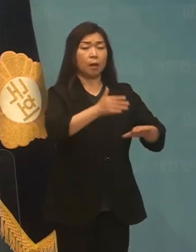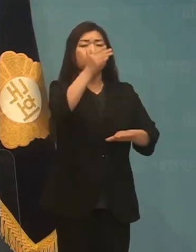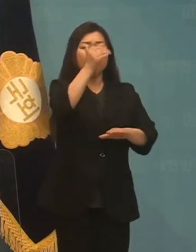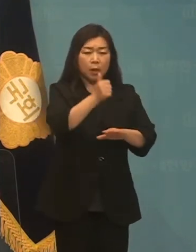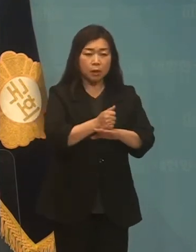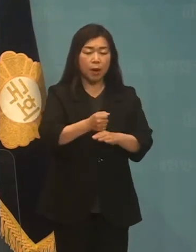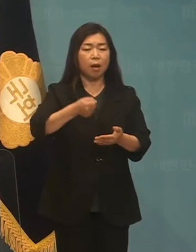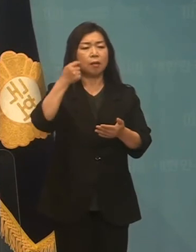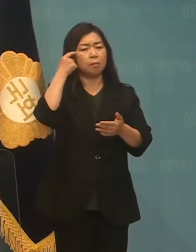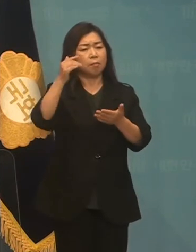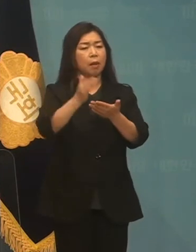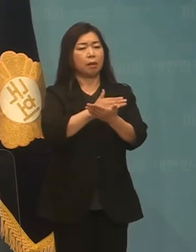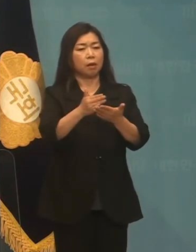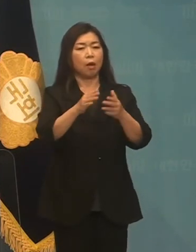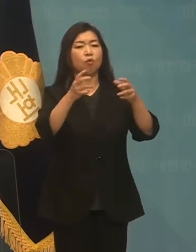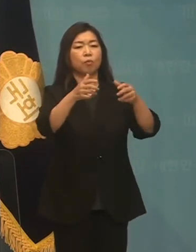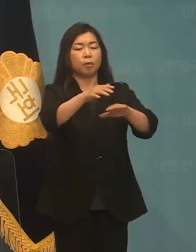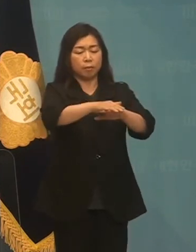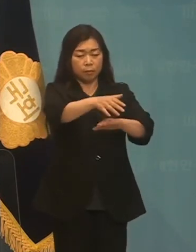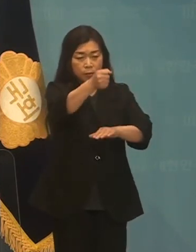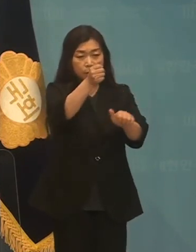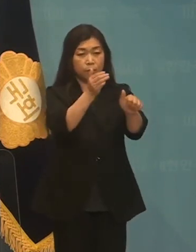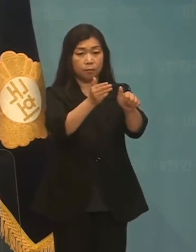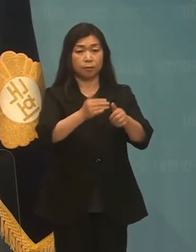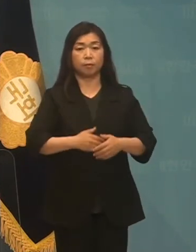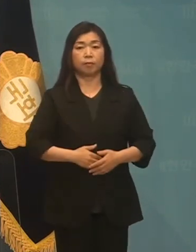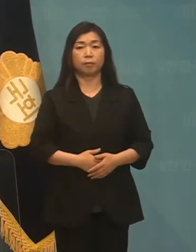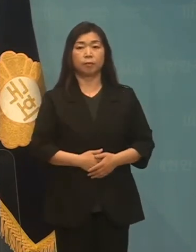판단은 국민의 몫입니다.